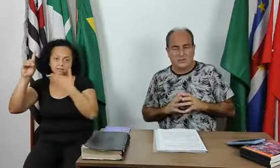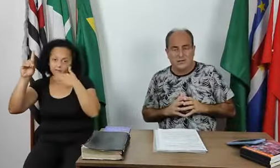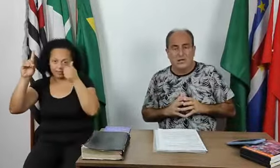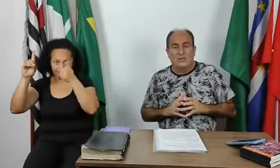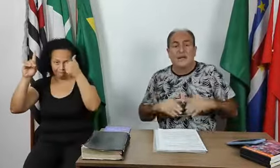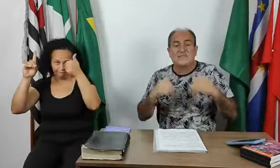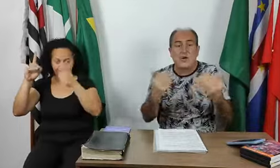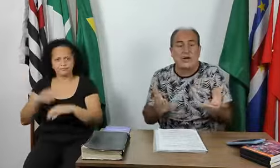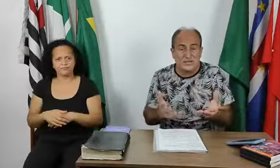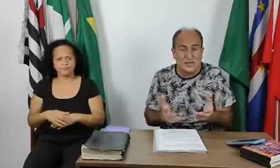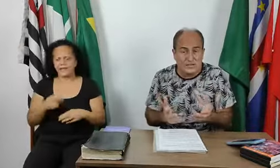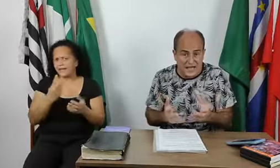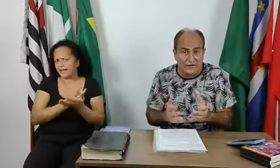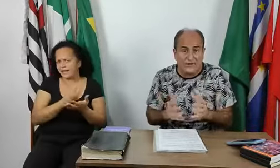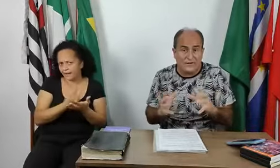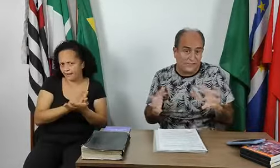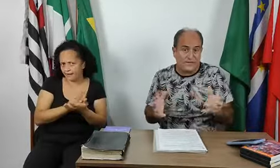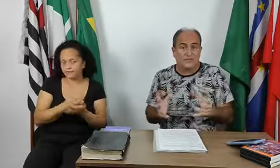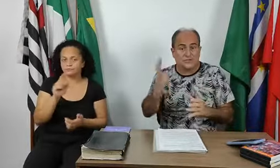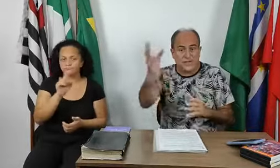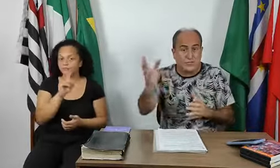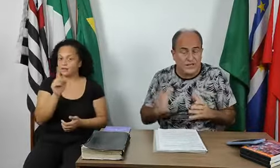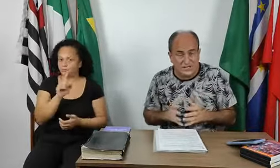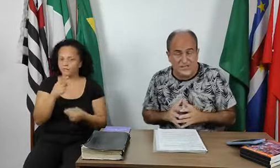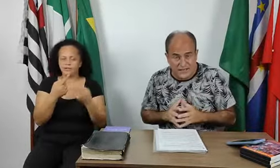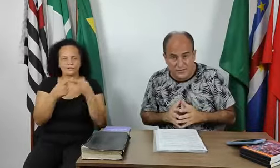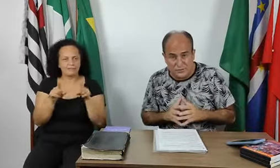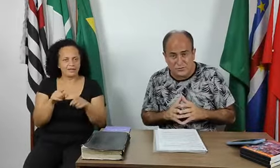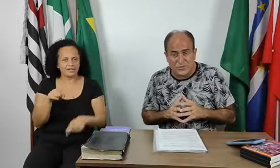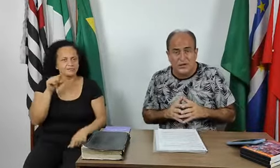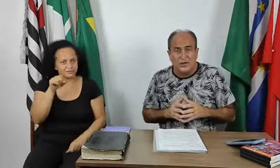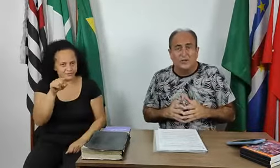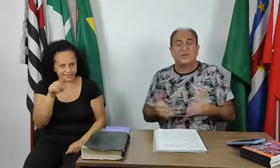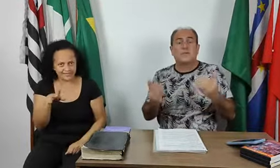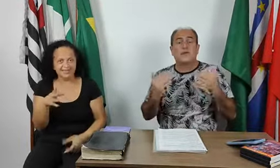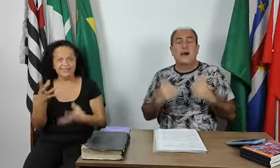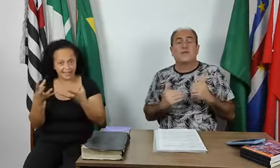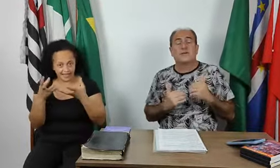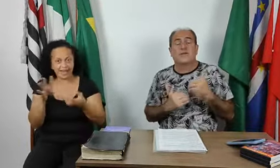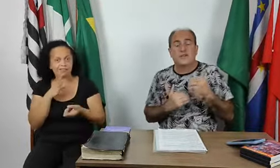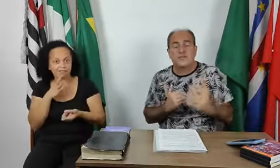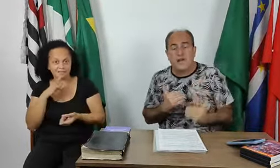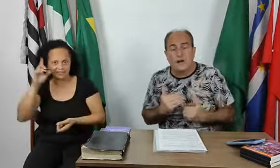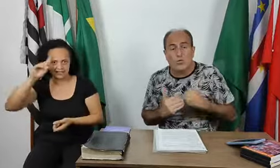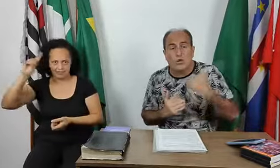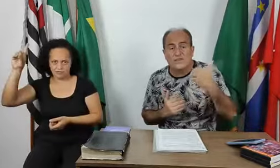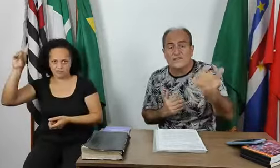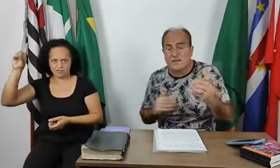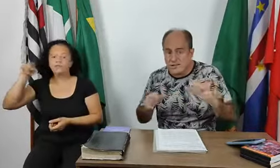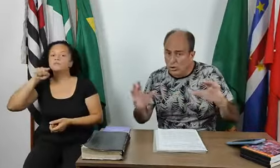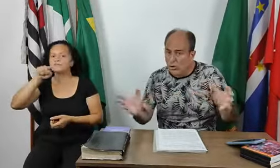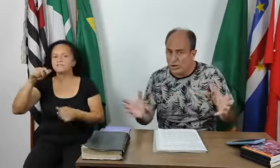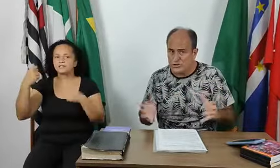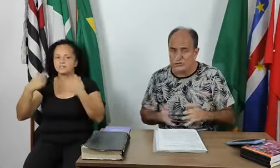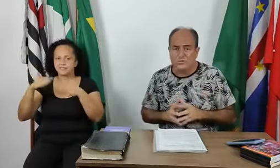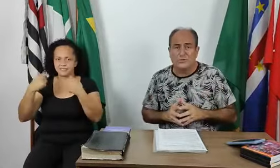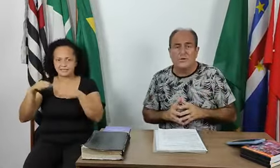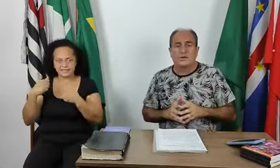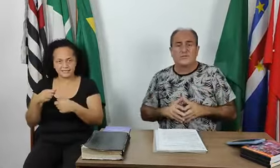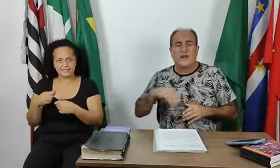seminário, mas não é o seminário que vai fazer você conhecer a Deus. O seminário, ele vai te dar um conhecimento